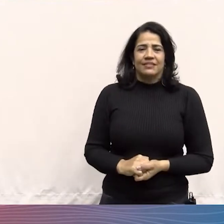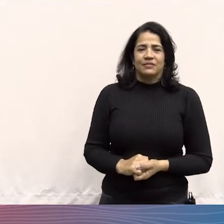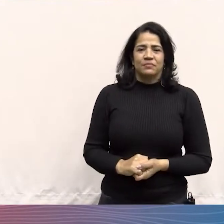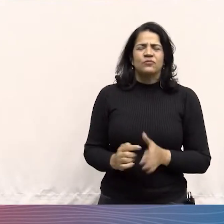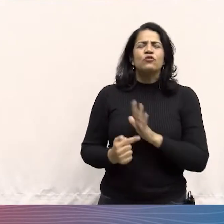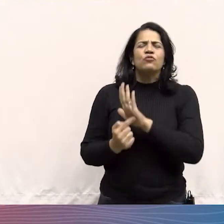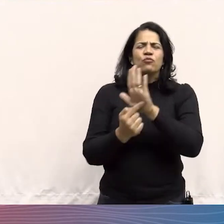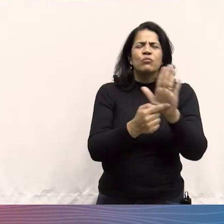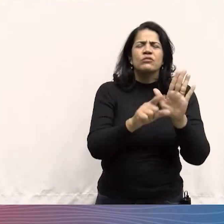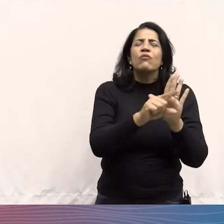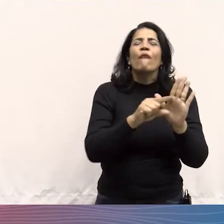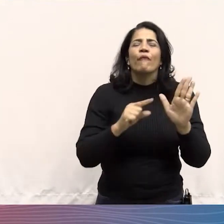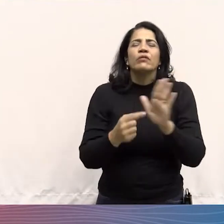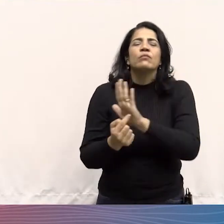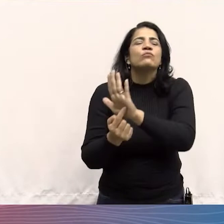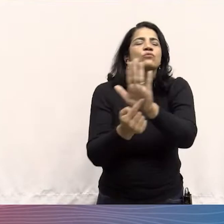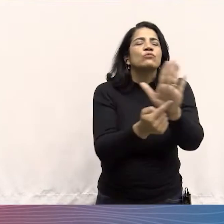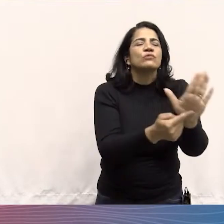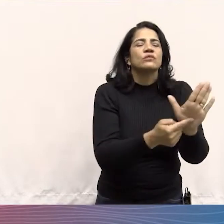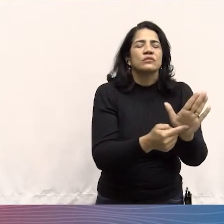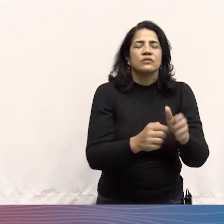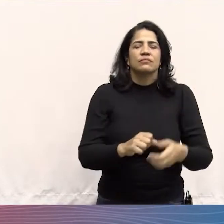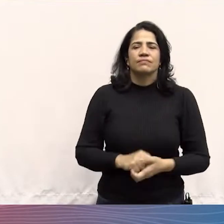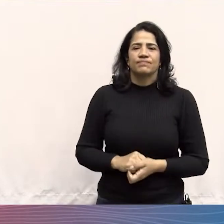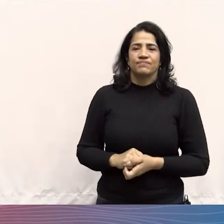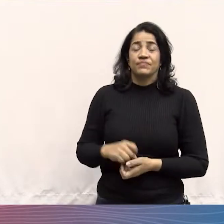para vocês. Em